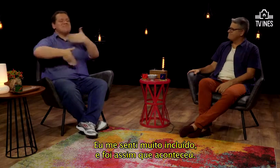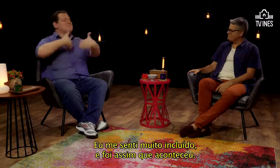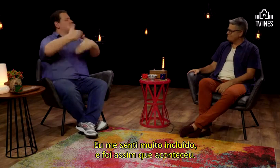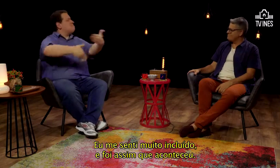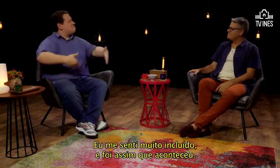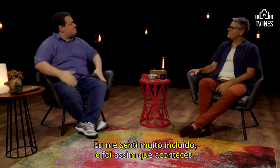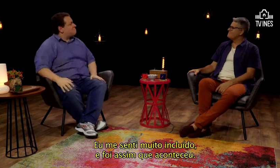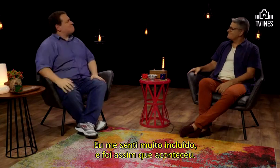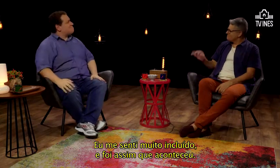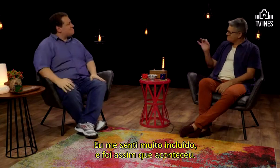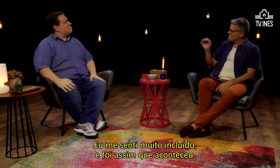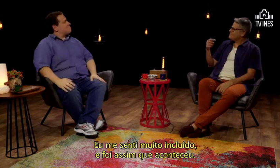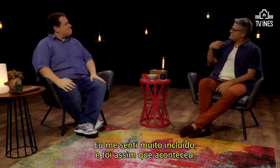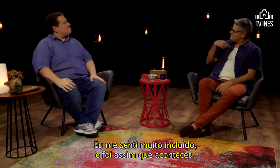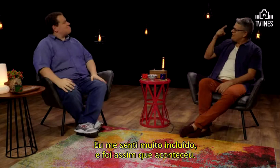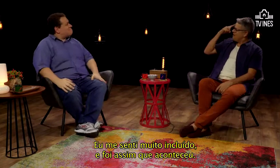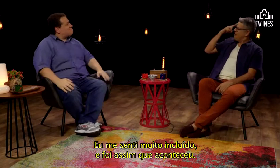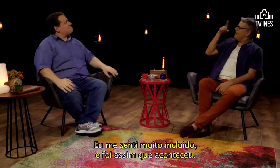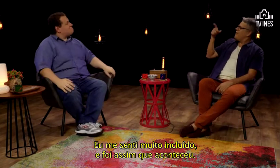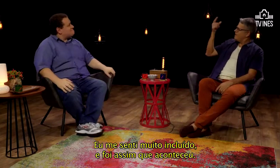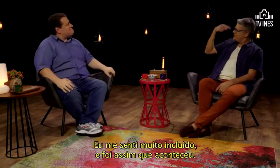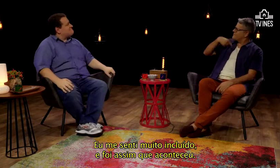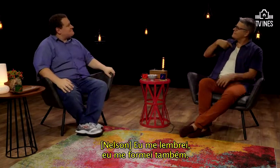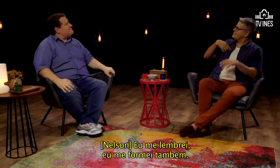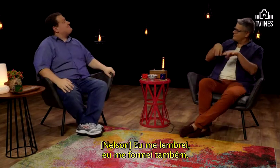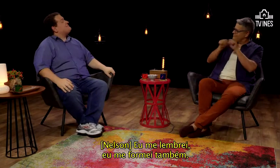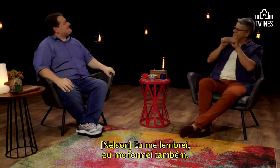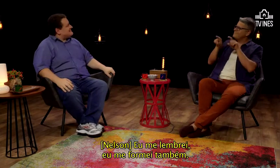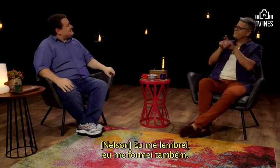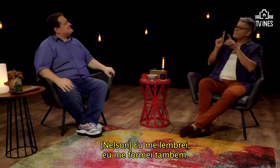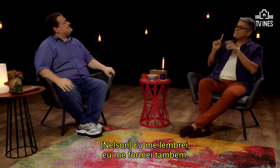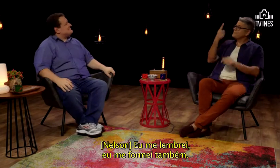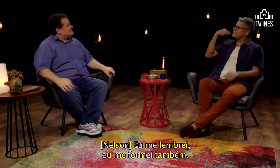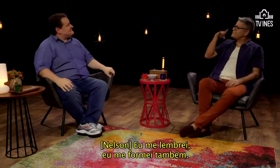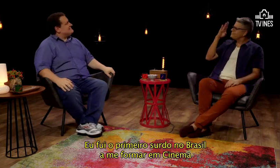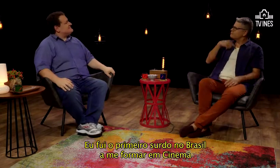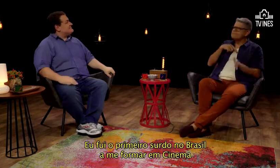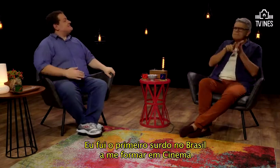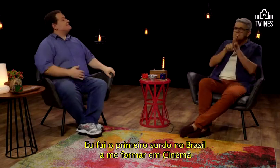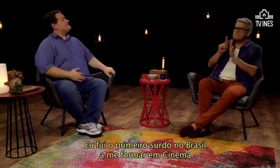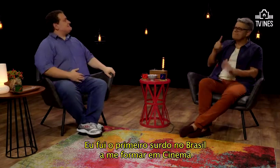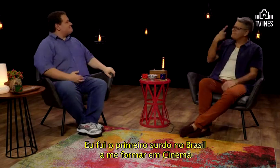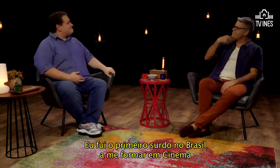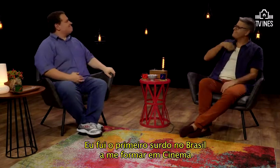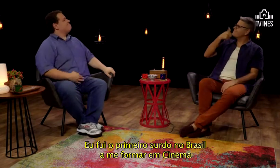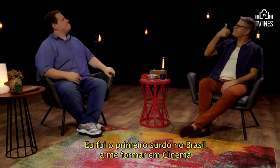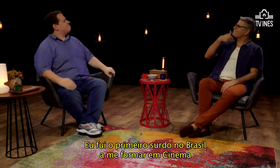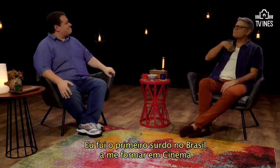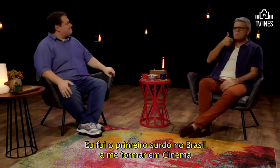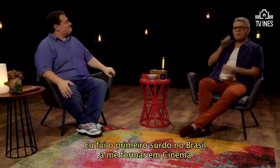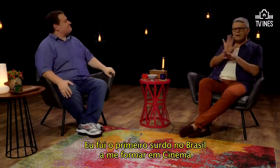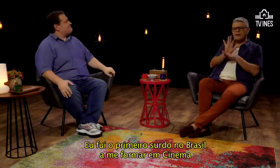incluído. E foi assim que aconteceu. Eu lembrei, eu me formei também. Eu fui o primeiro surdo no Brasil a me formar em cinema.